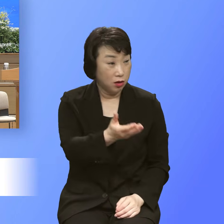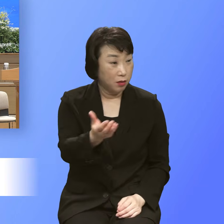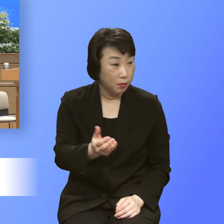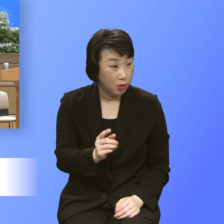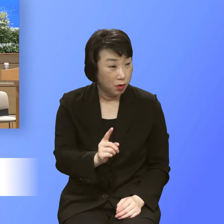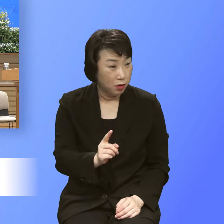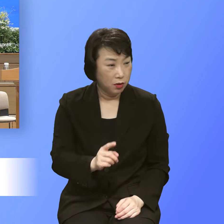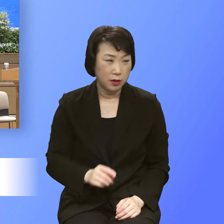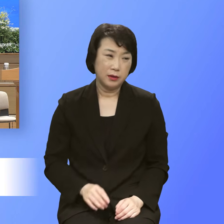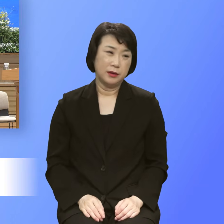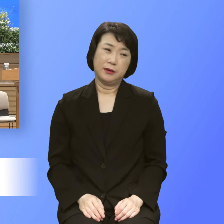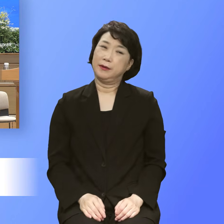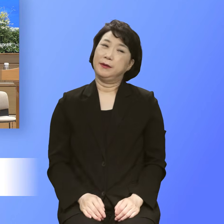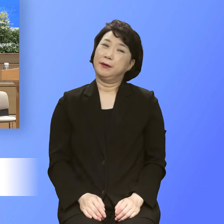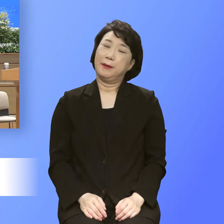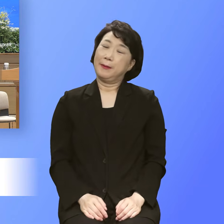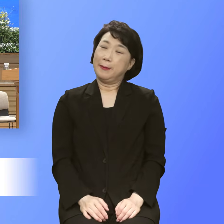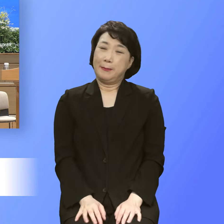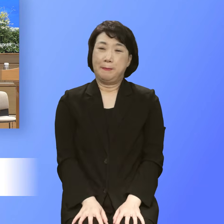너희들이 근무한다면 빨리